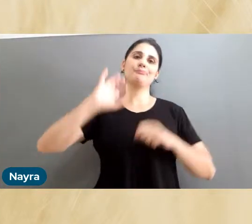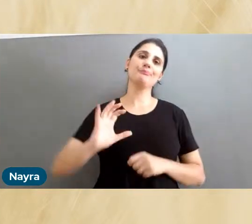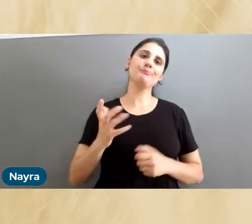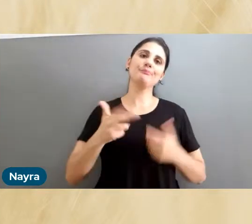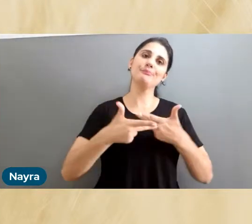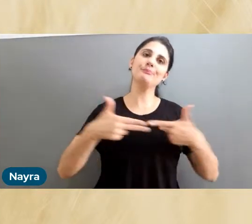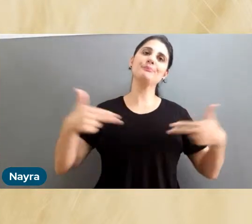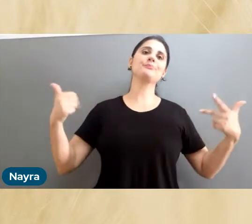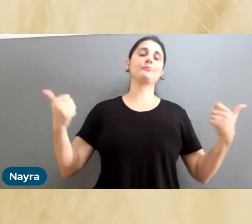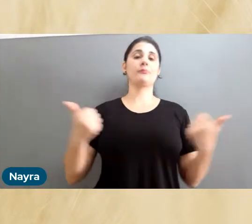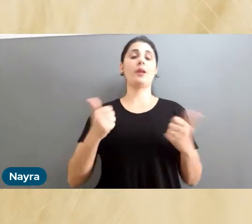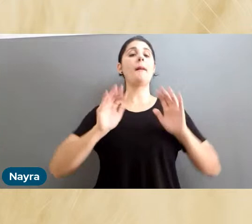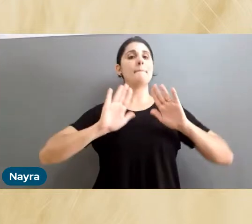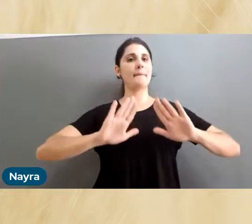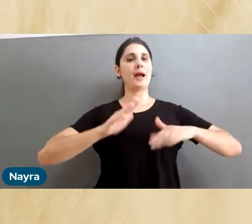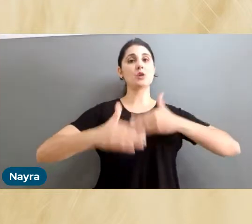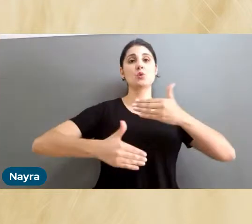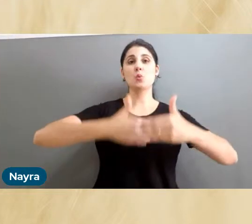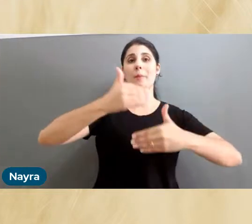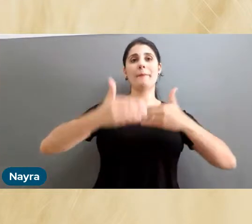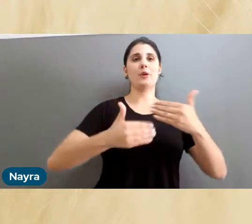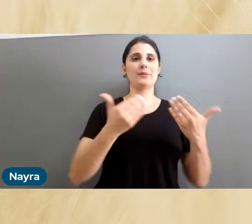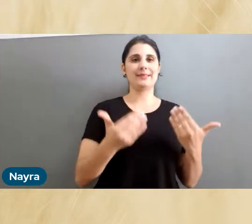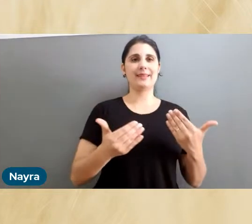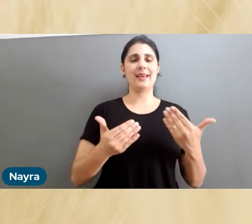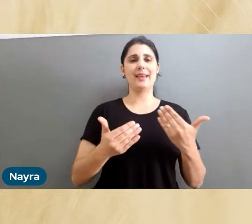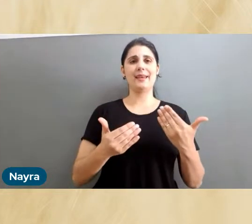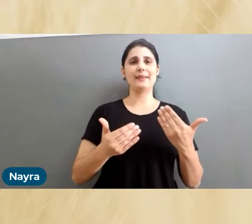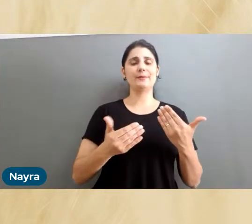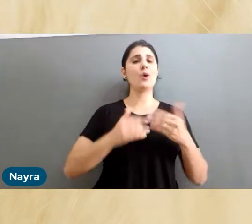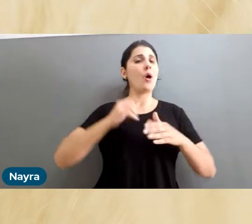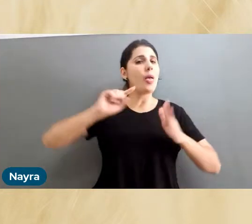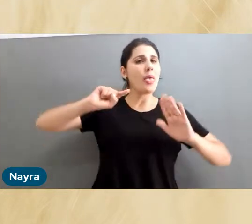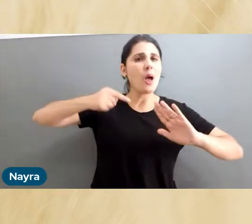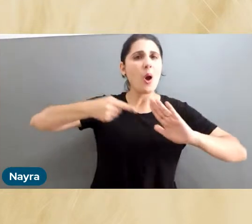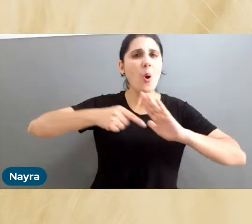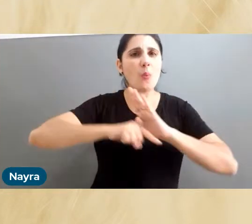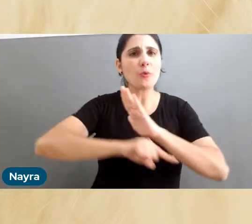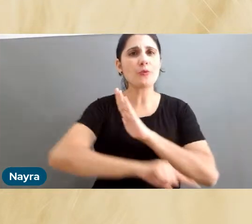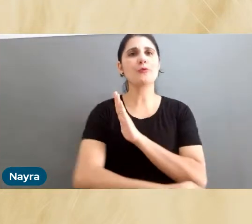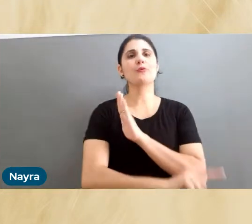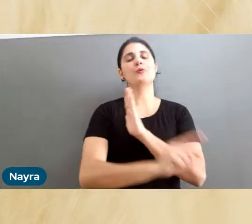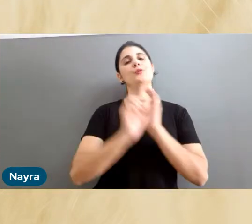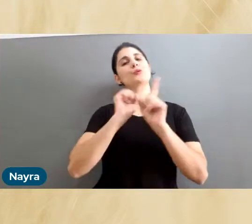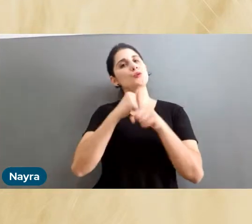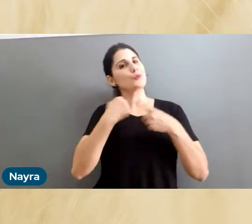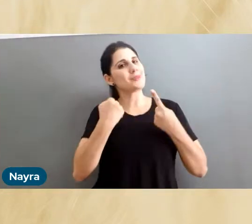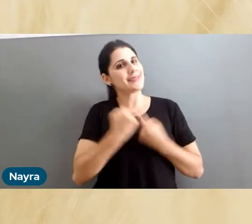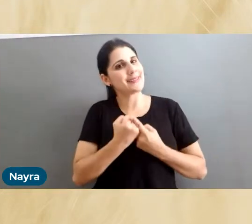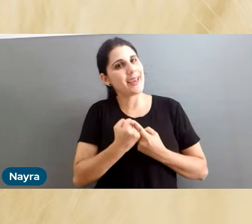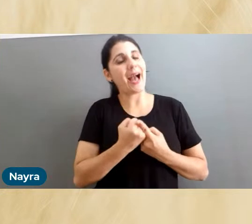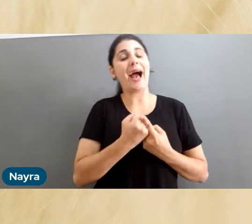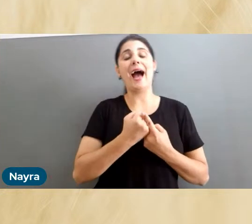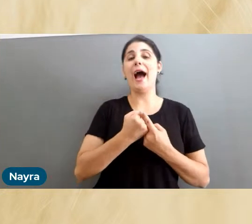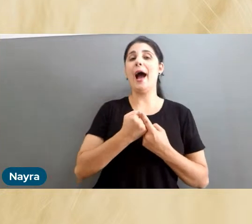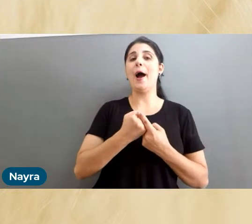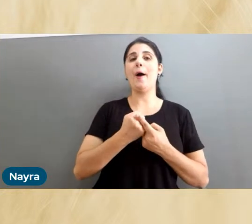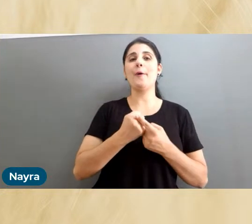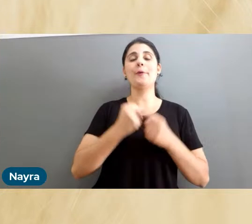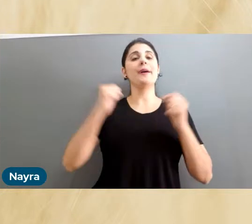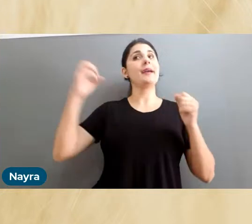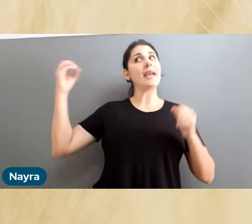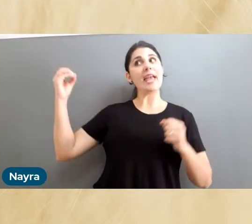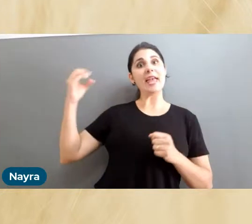o processo, o mecanismo de mudanças tão profundas do ponto de vista social, espiritual,